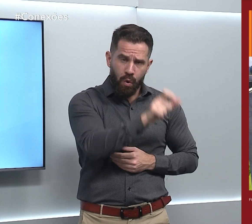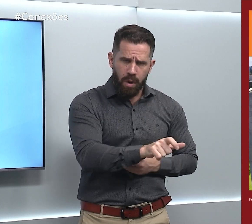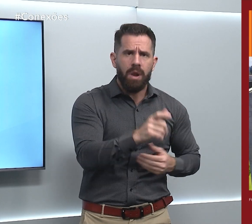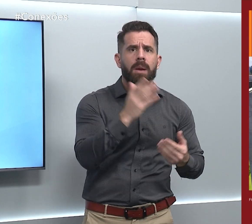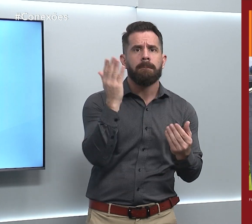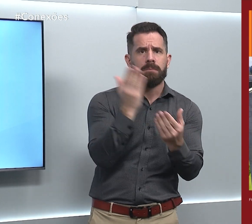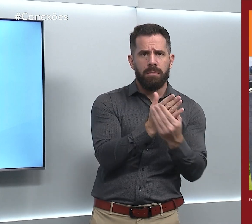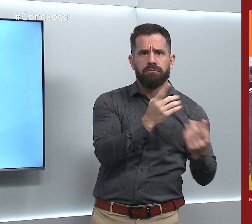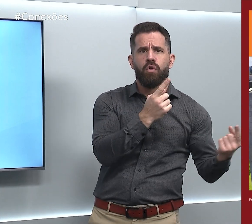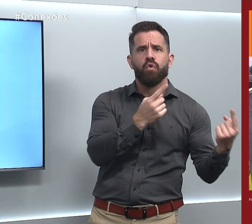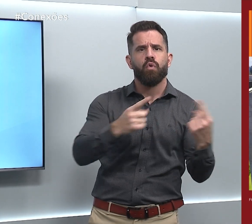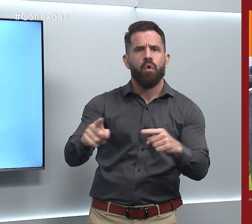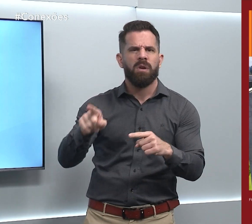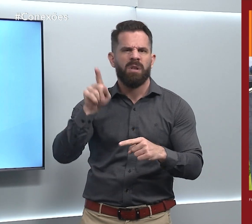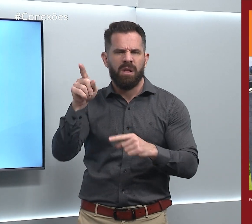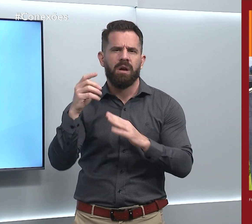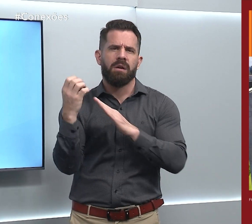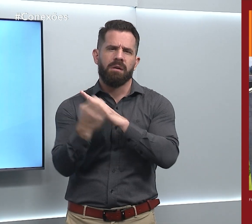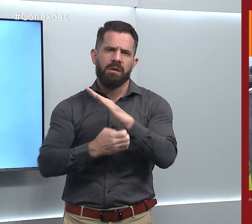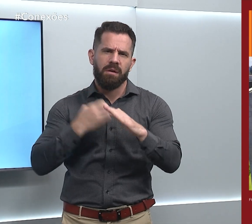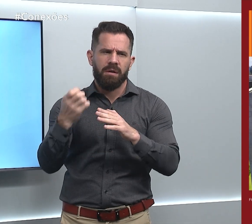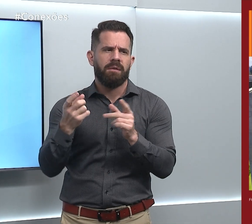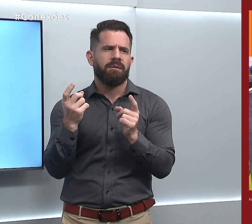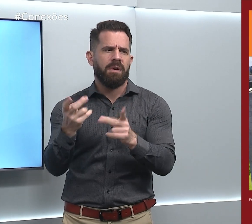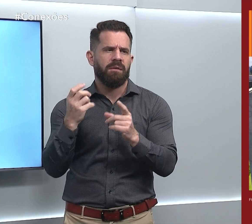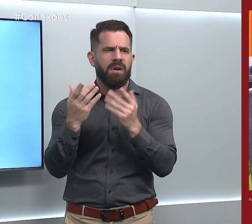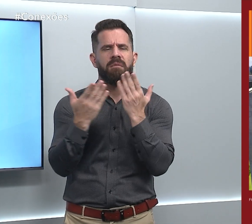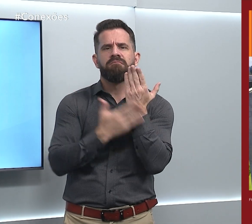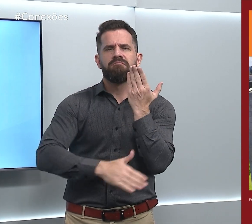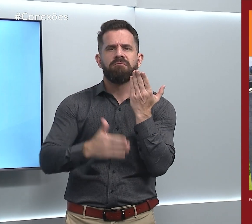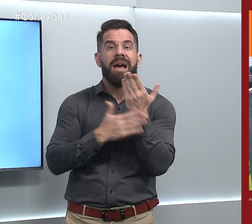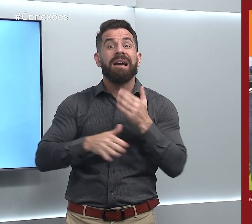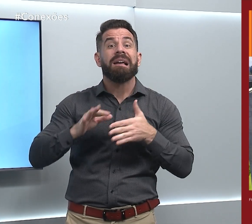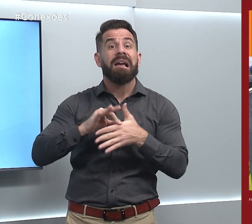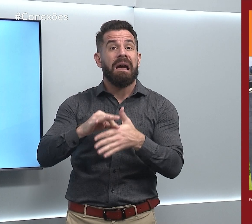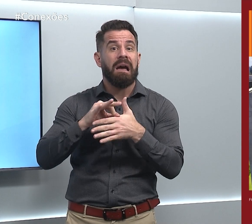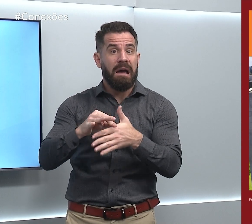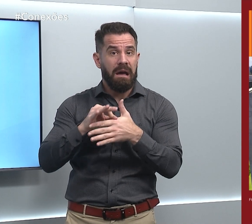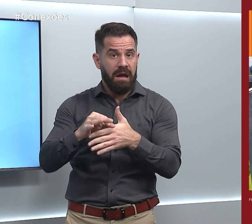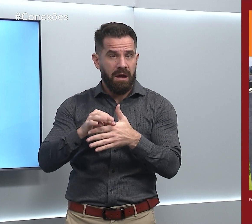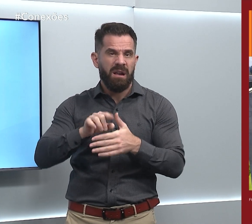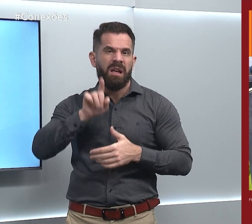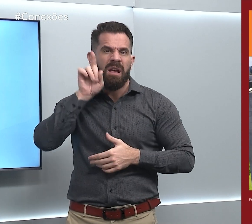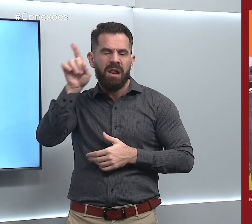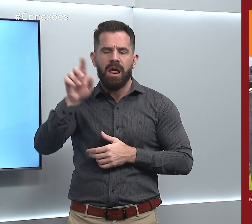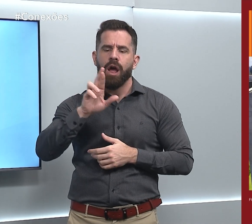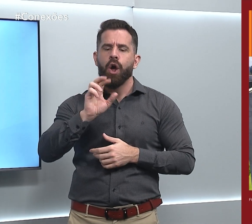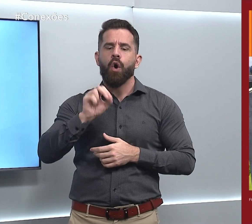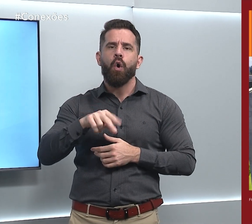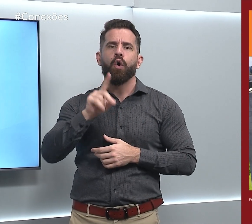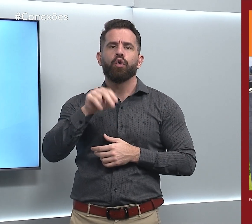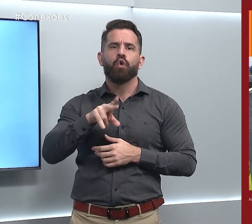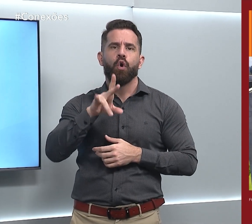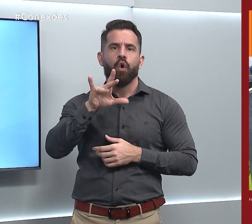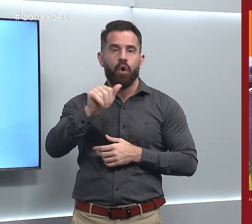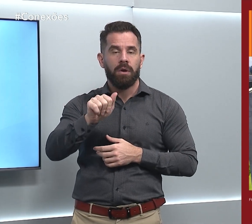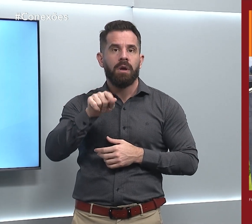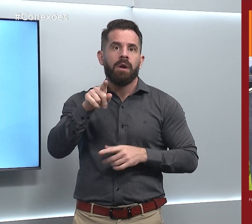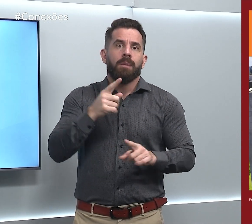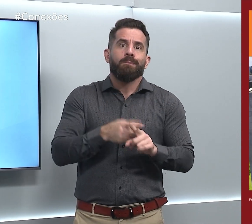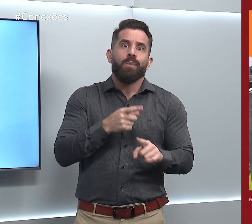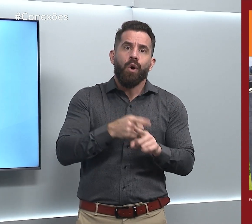processando um frigorífico em Rondônia para receber pelas horas de deslocamento no ônibus fornecido